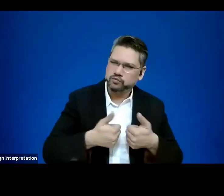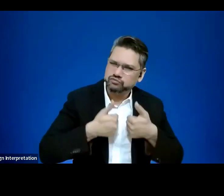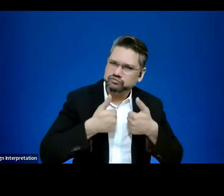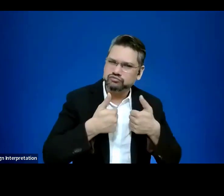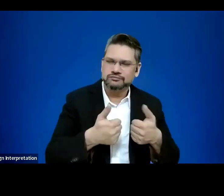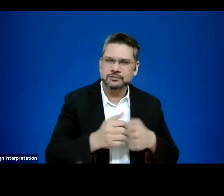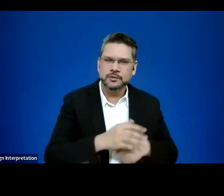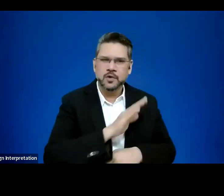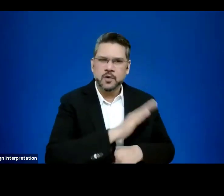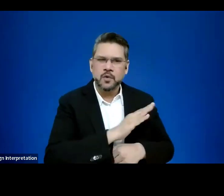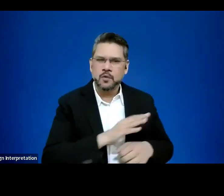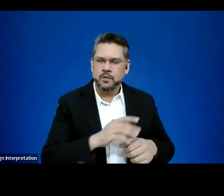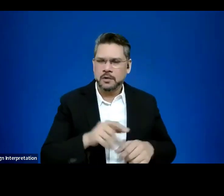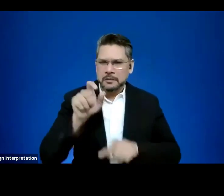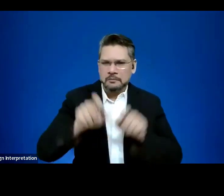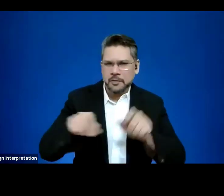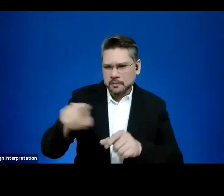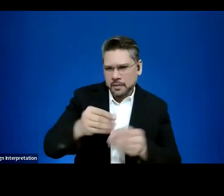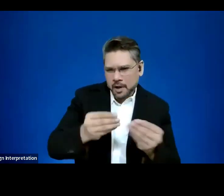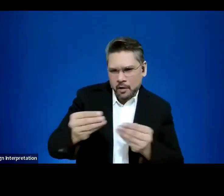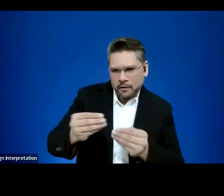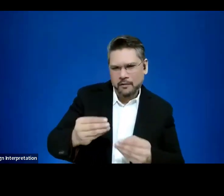是一个非常好的一个导师。